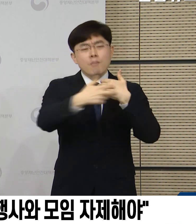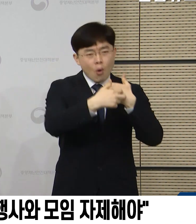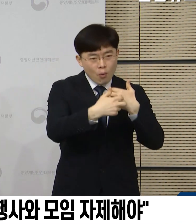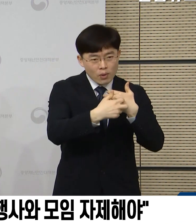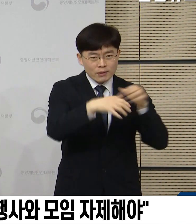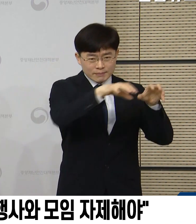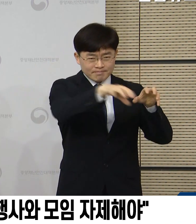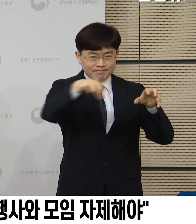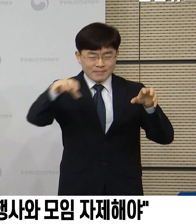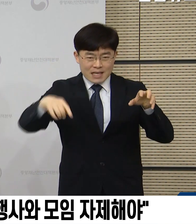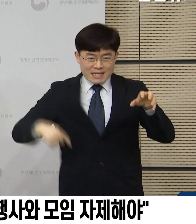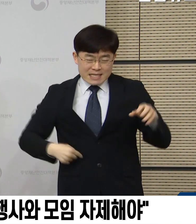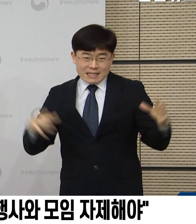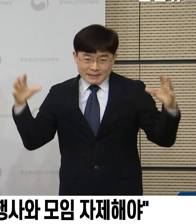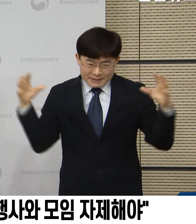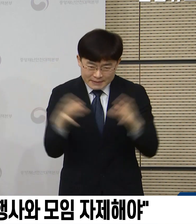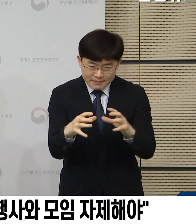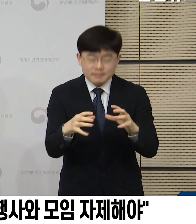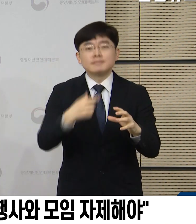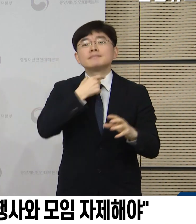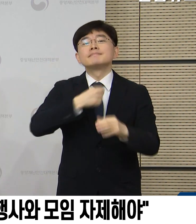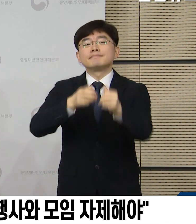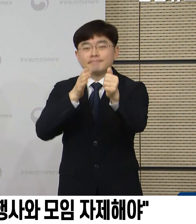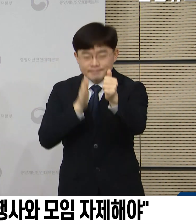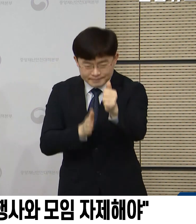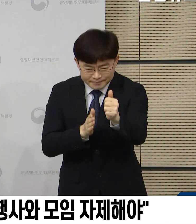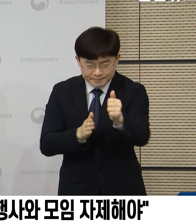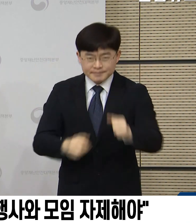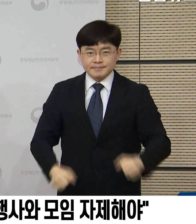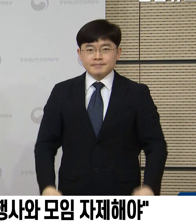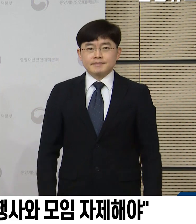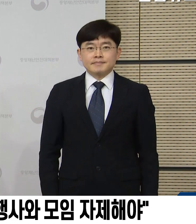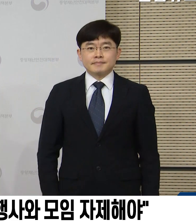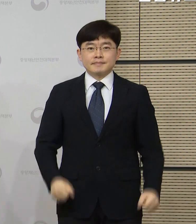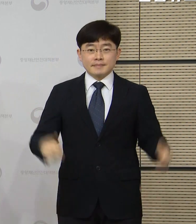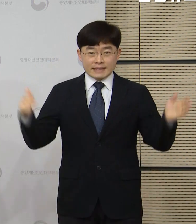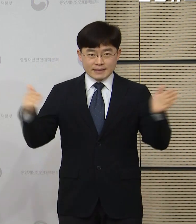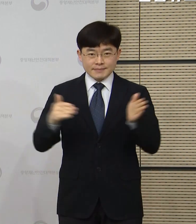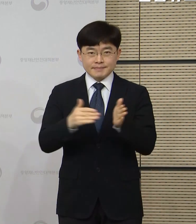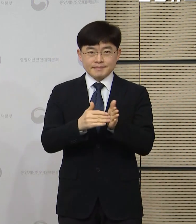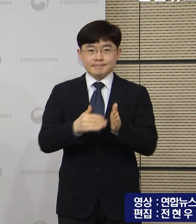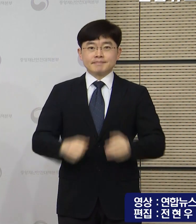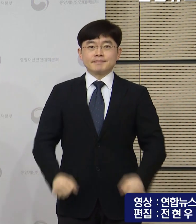시민들이 함께 힘을 모아주실 것을 당부드립니다. 이상입니다.